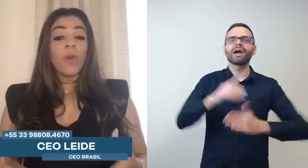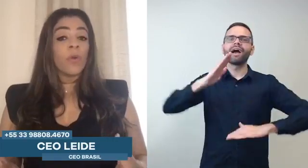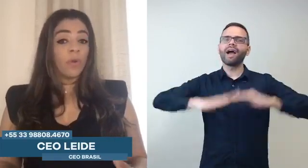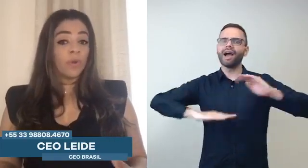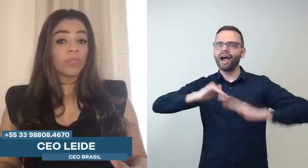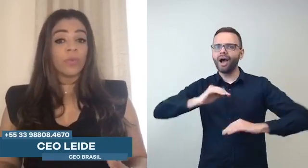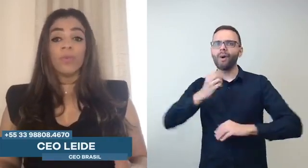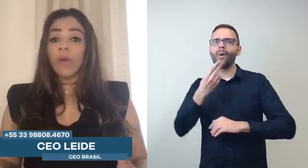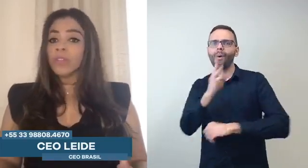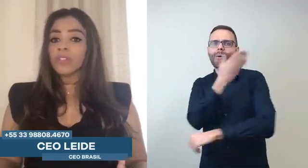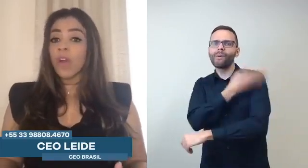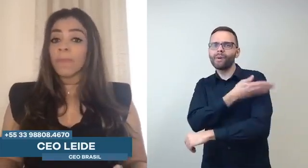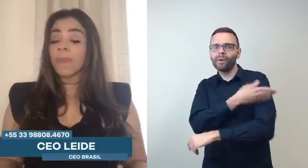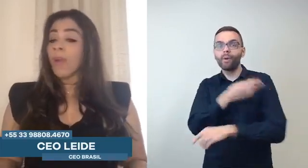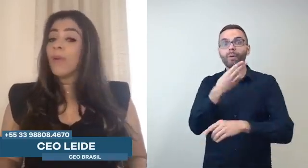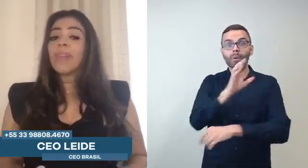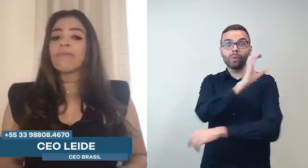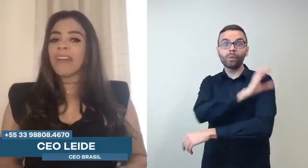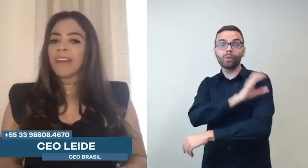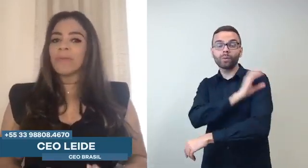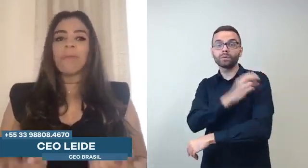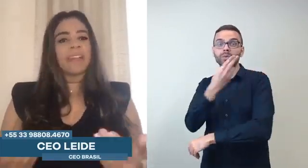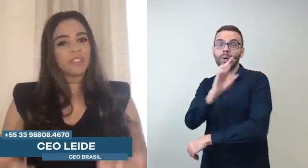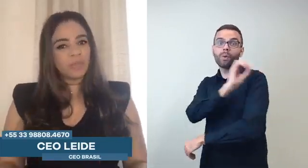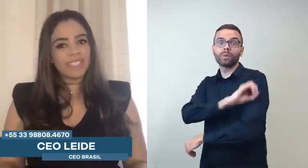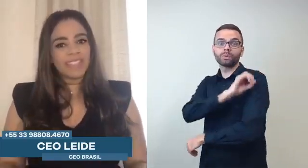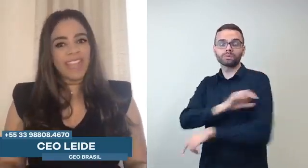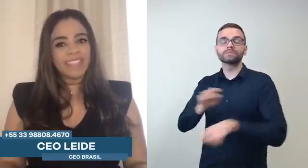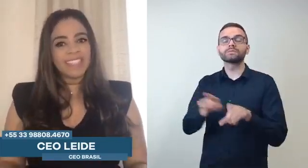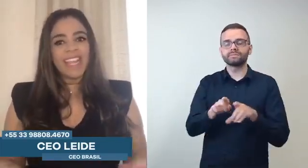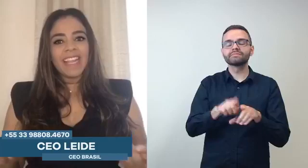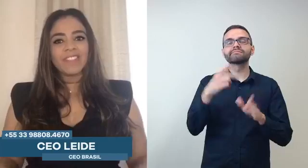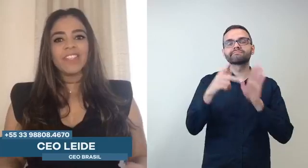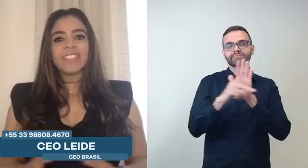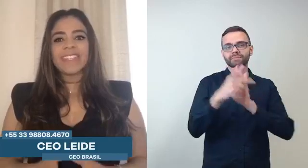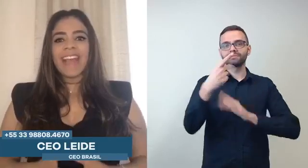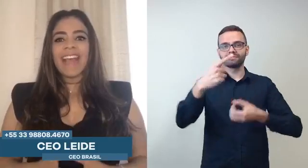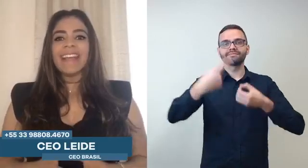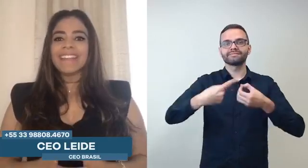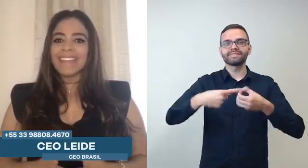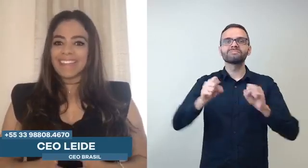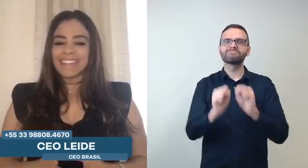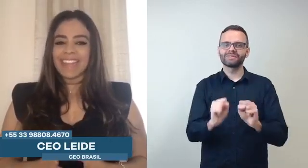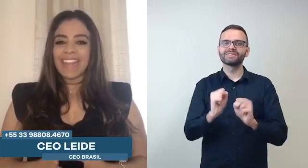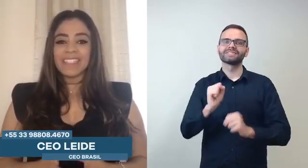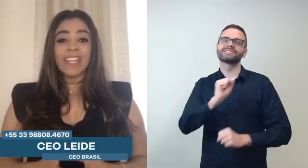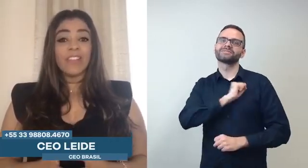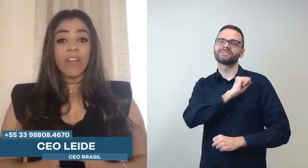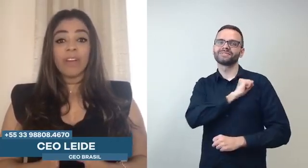treinamento, curso, workshop ou levá-lo para a sua cidade, é só discar